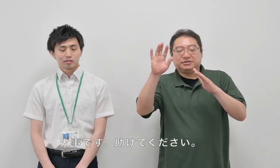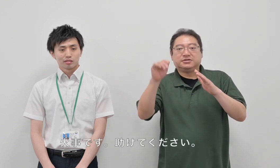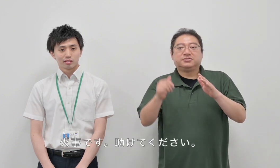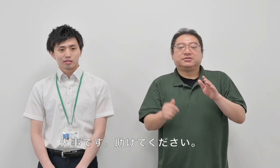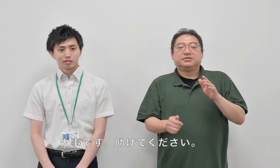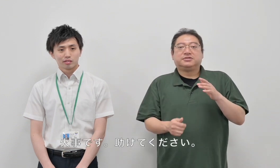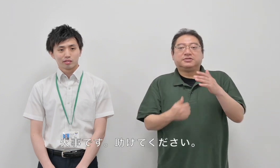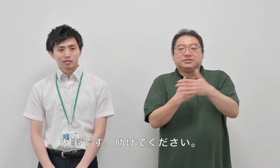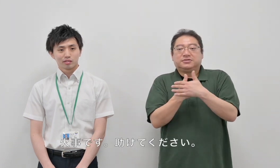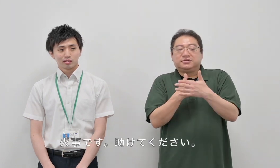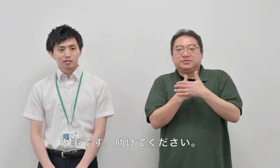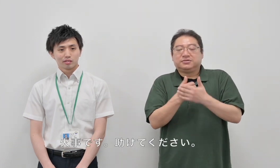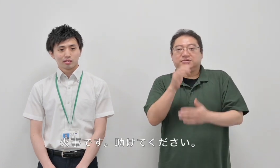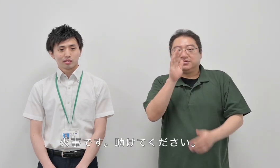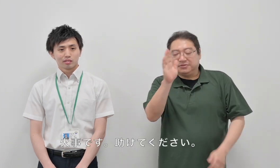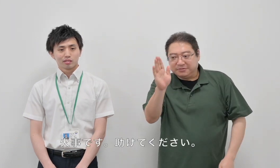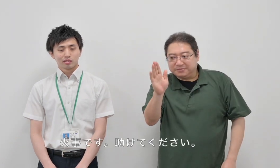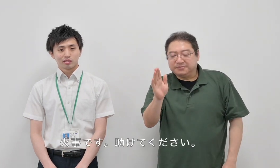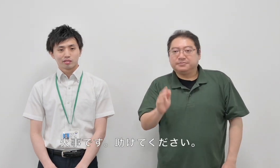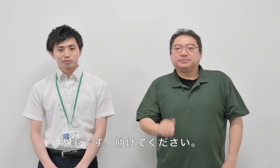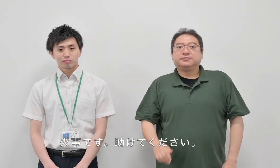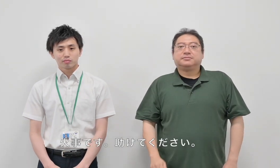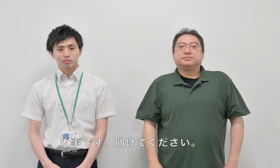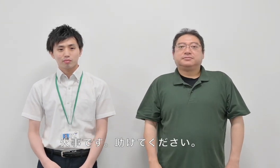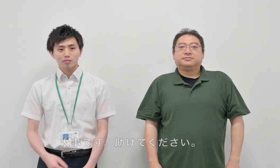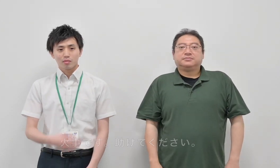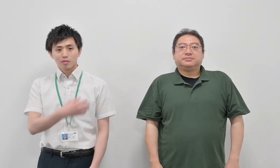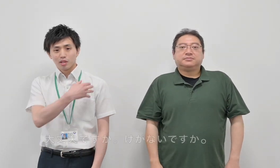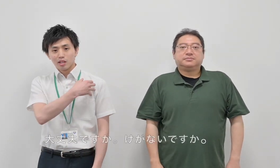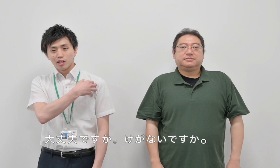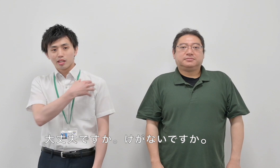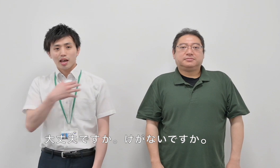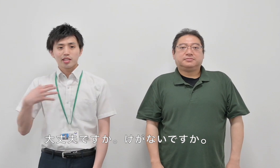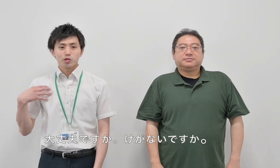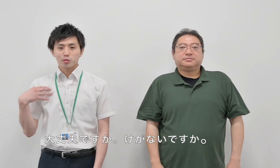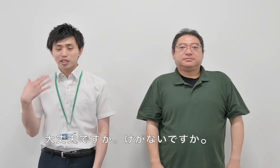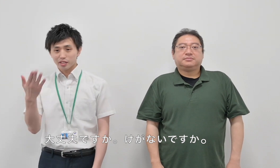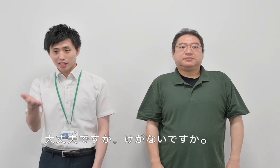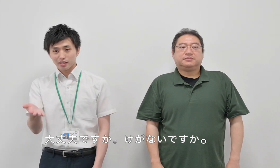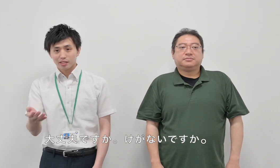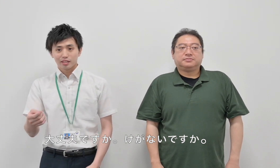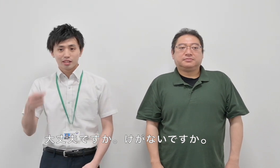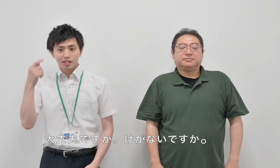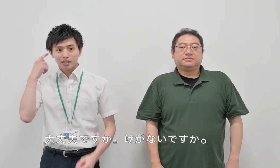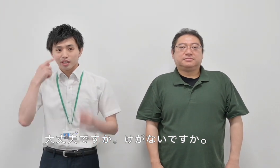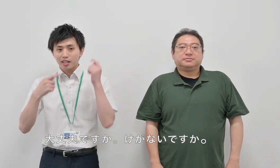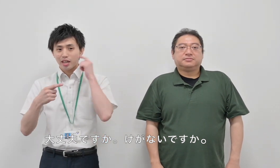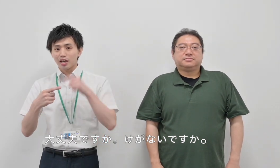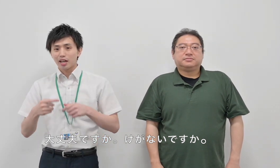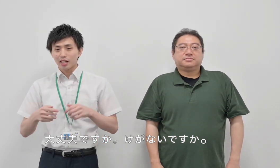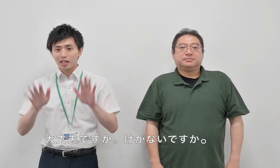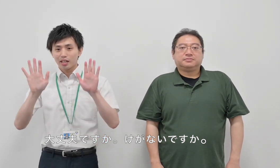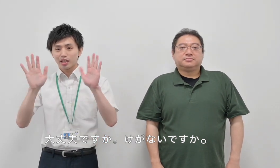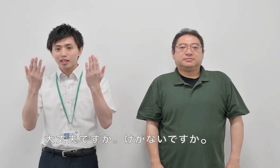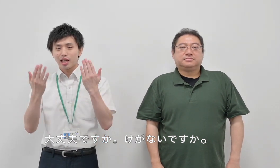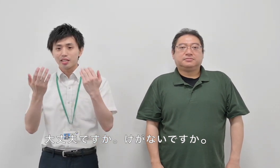火事です。助けてください。 大丈夫ですか？怪我ないです